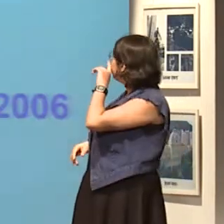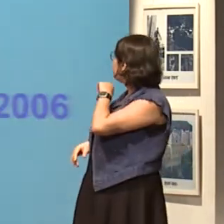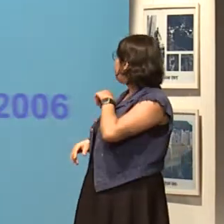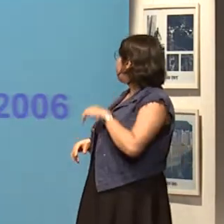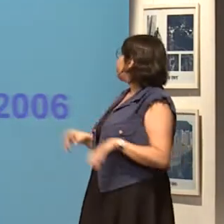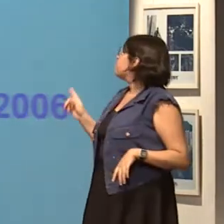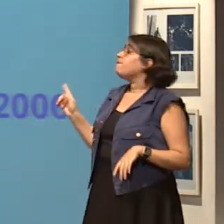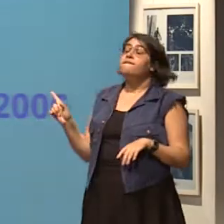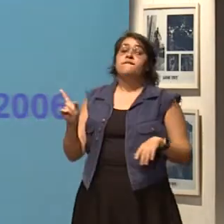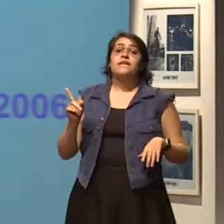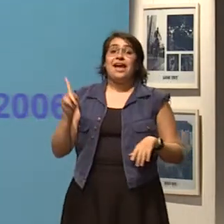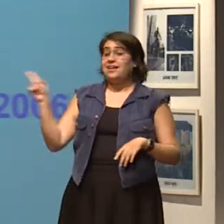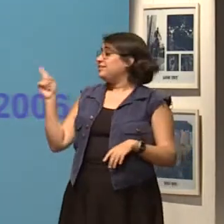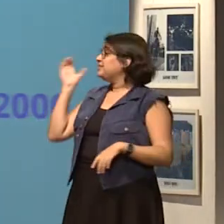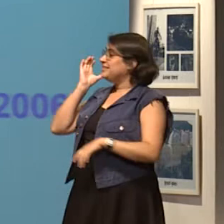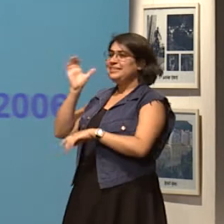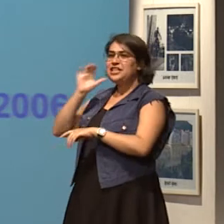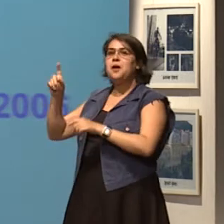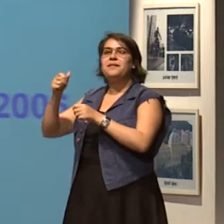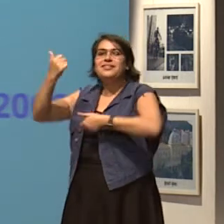dos Homens, ela fez o Direito das Mulheres.